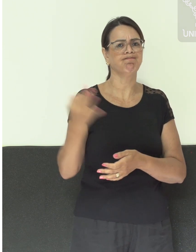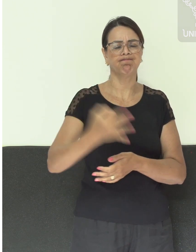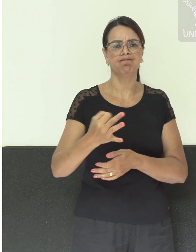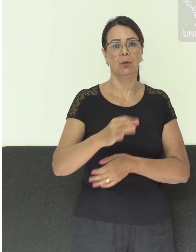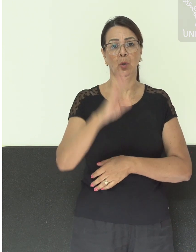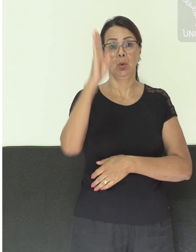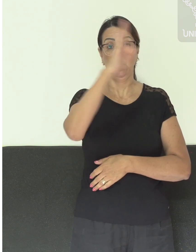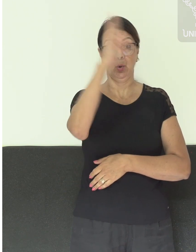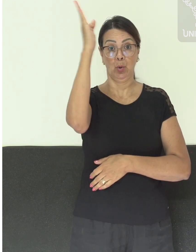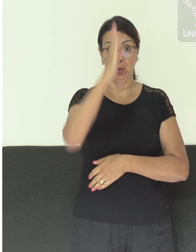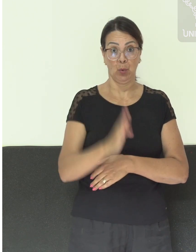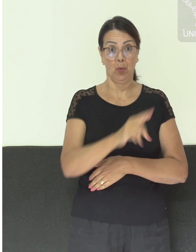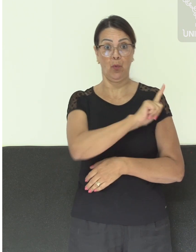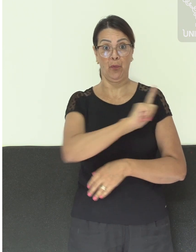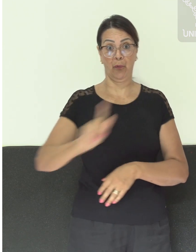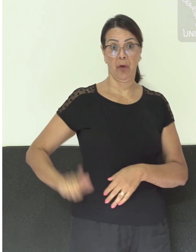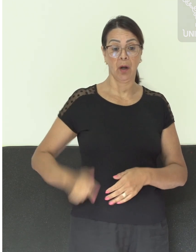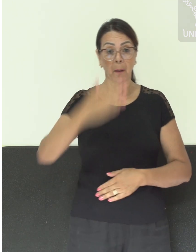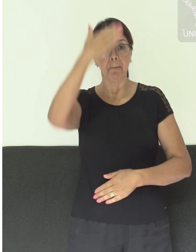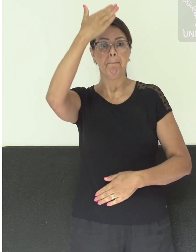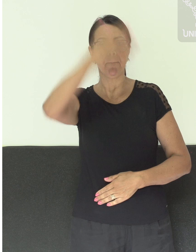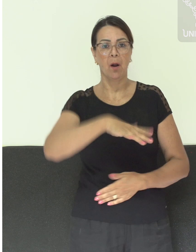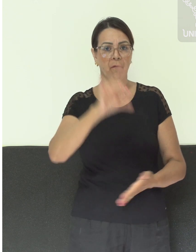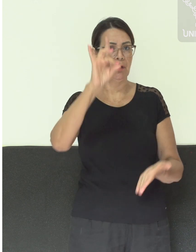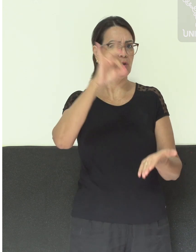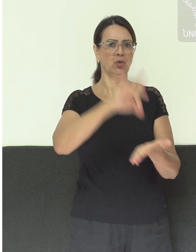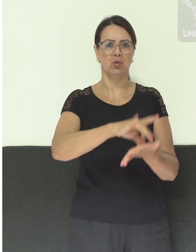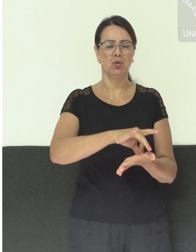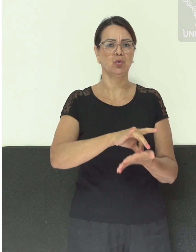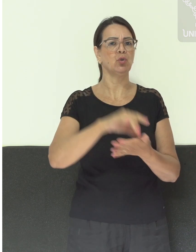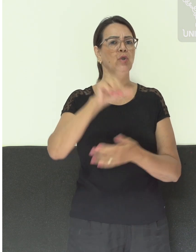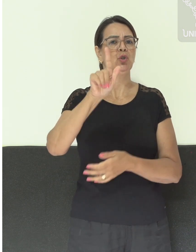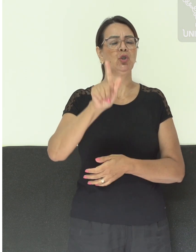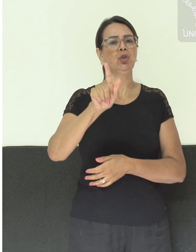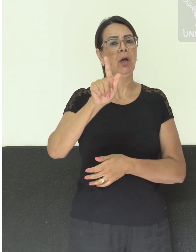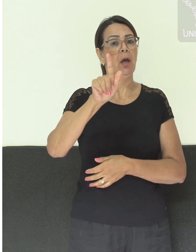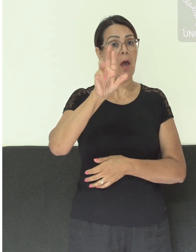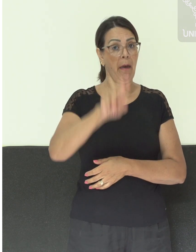do governo que comprove seu registro geral. É o RG.